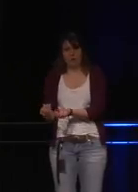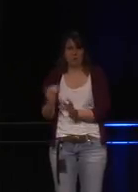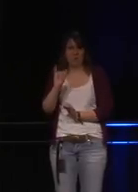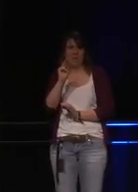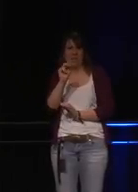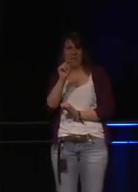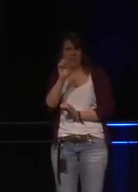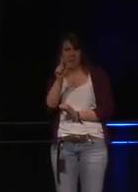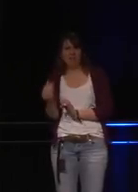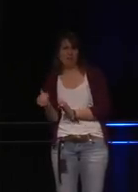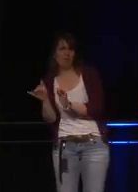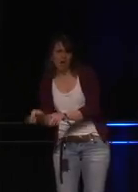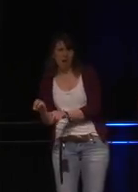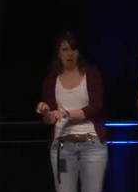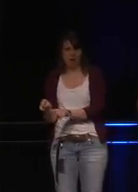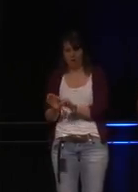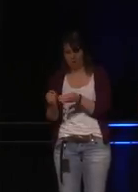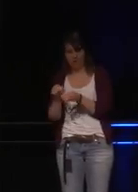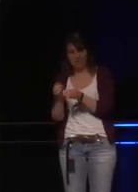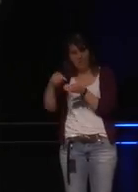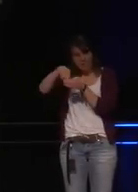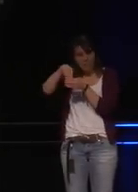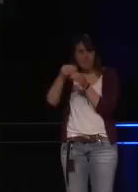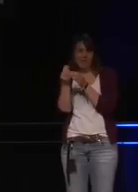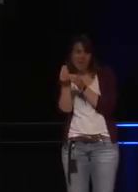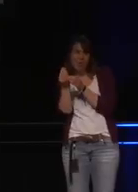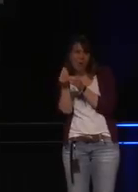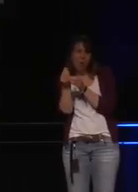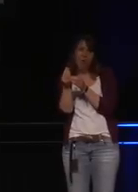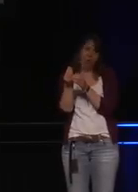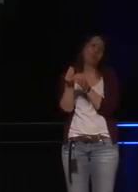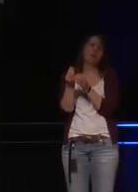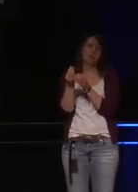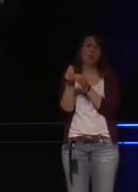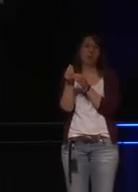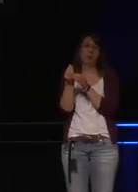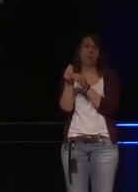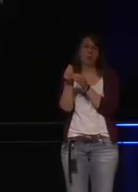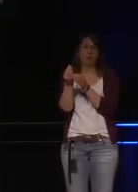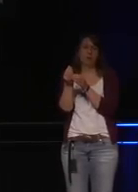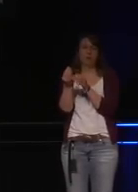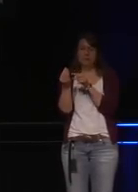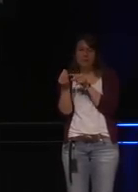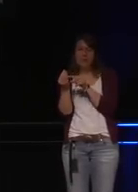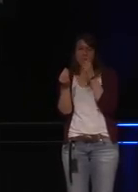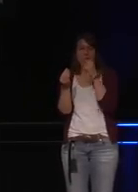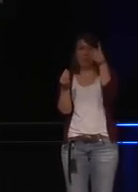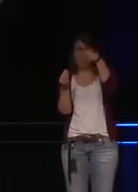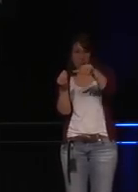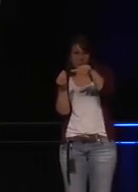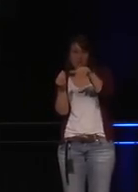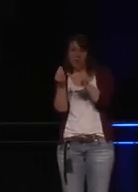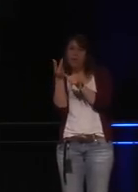And this box has sensors. Y tiene sensores. These sensors help analyzing que ayudan a analizar